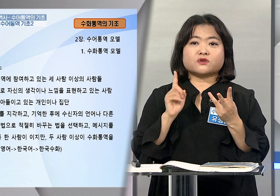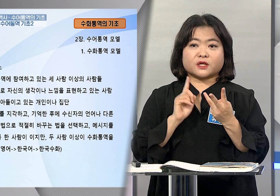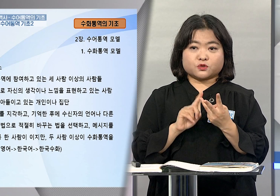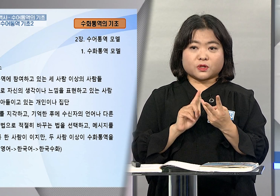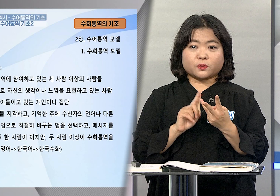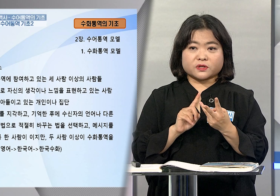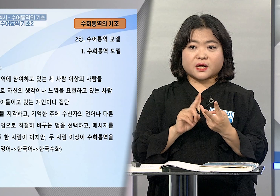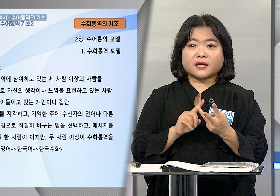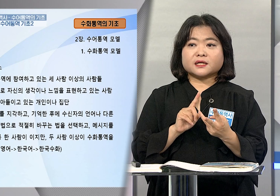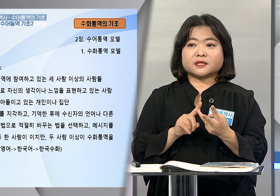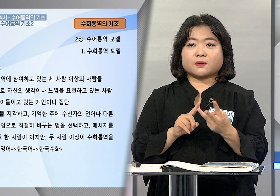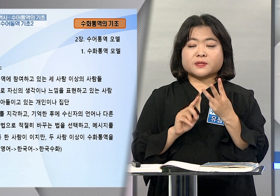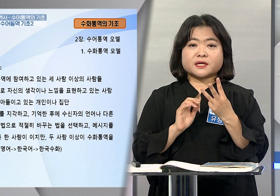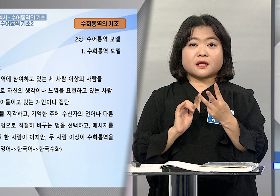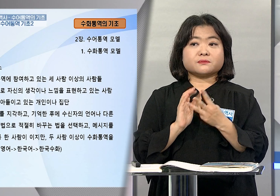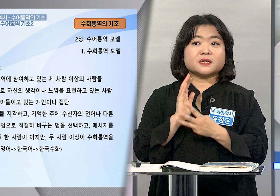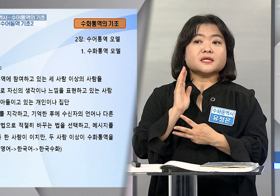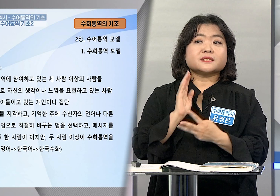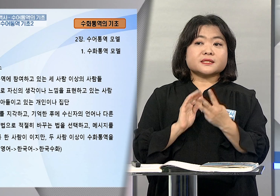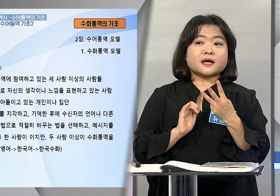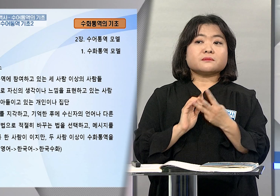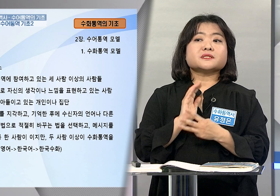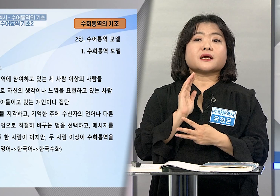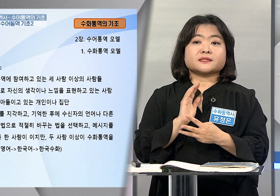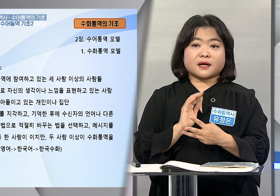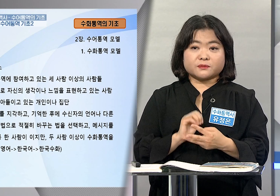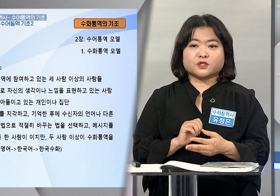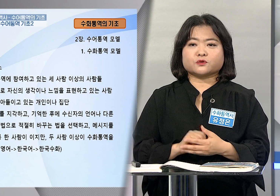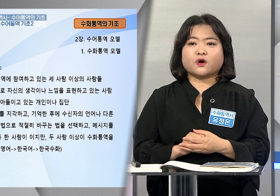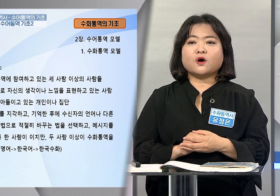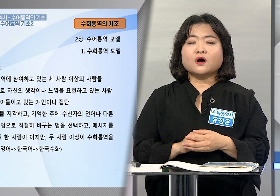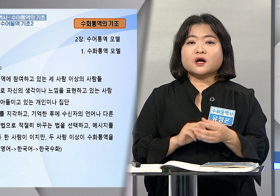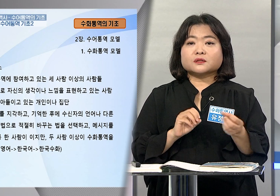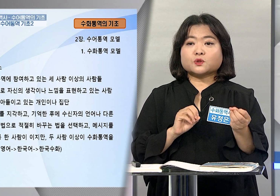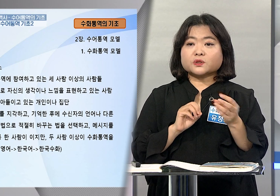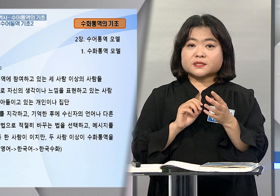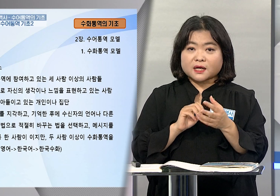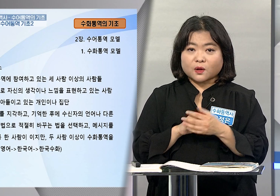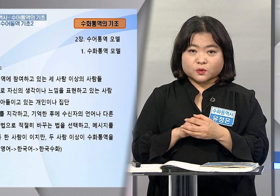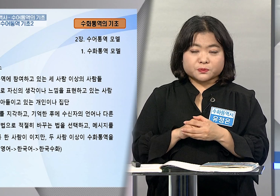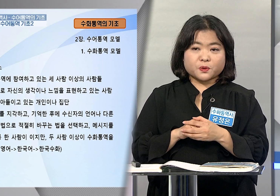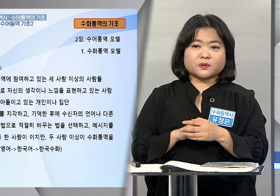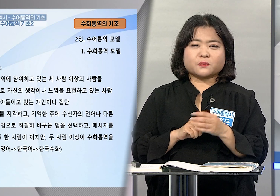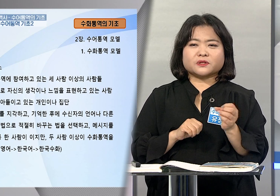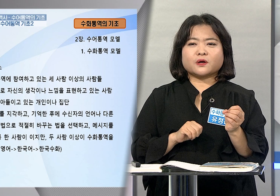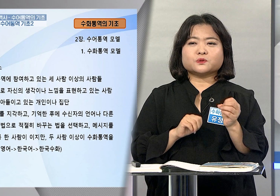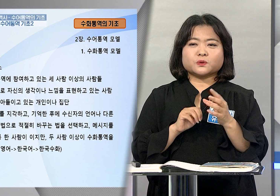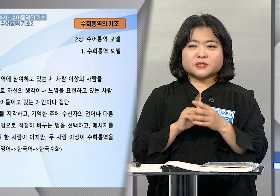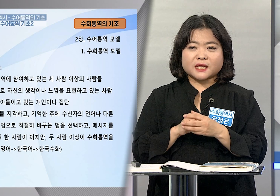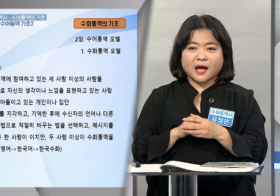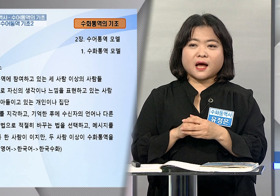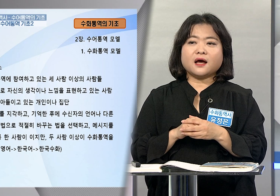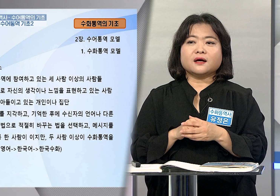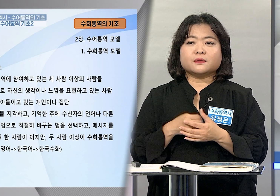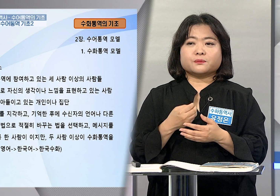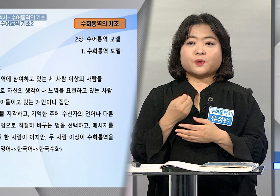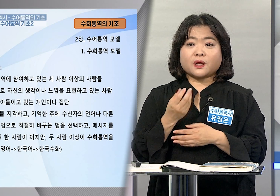수화 통역사가 있기 때문에 3사람 이상의 사람들이고요. 송신자라고 표현하고 있네요. 송신자. 표현하고